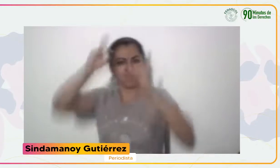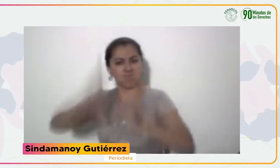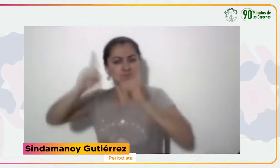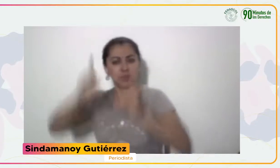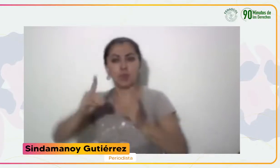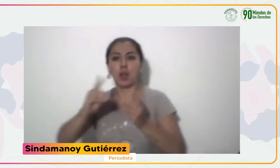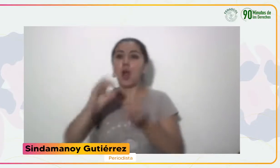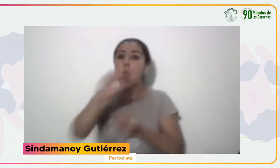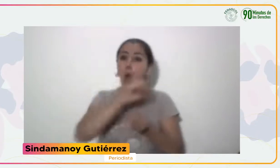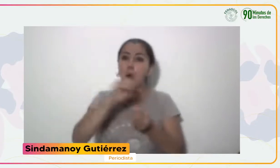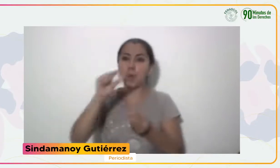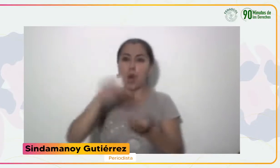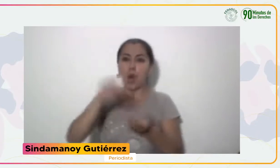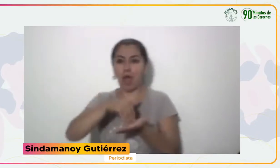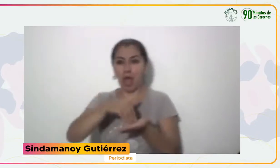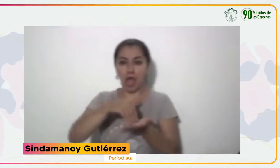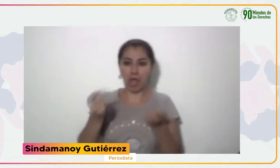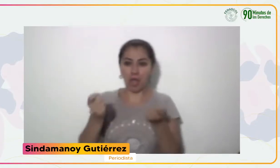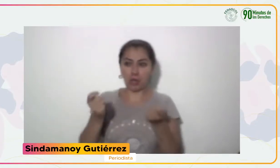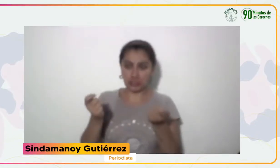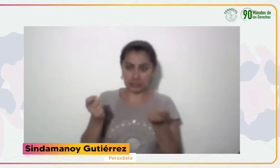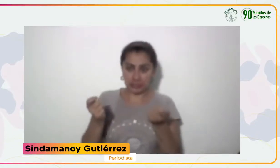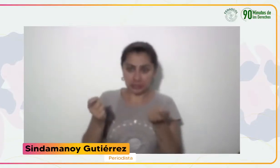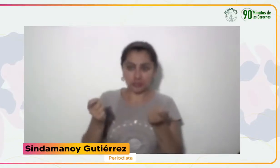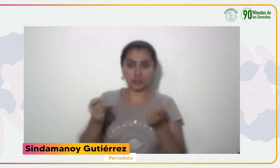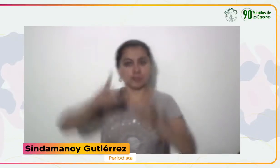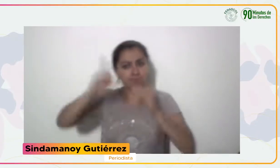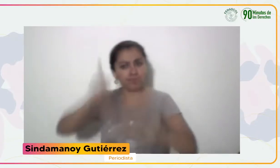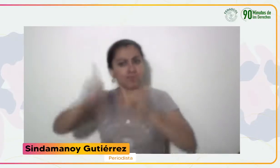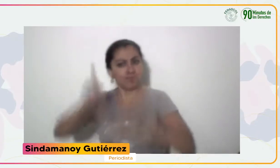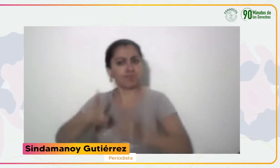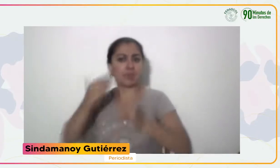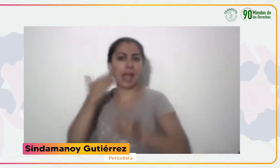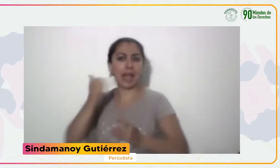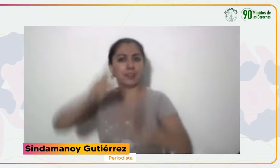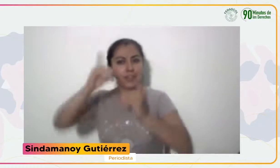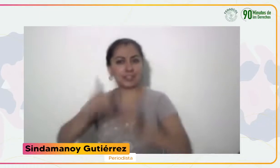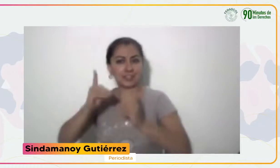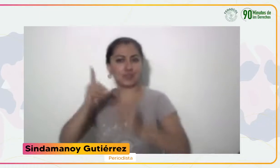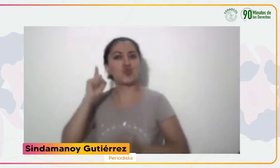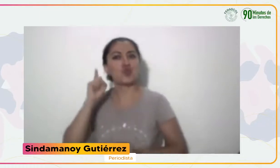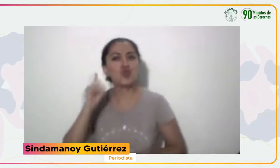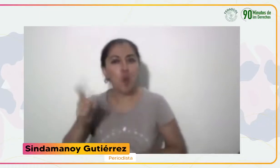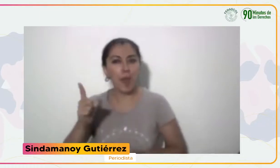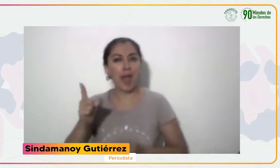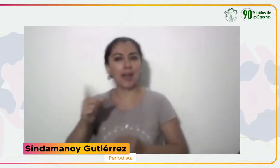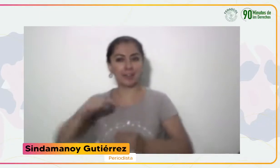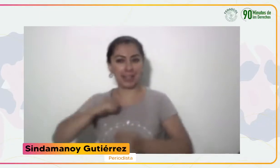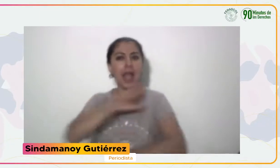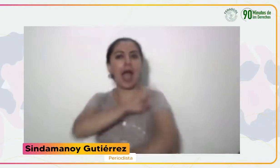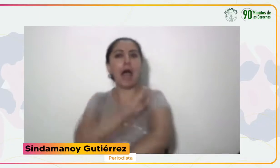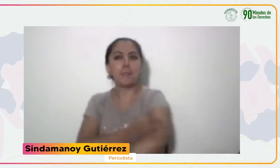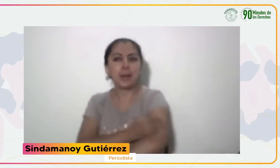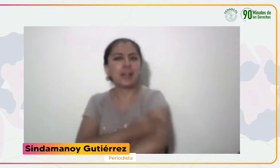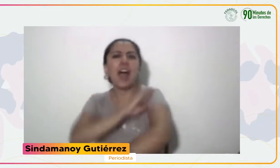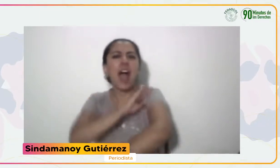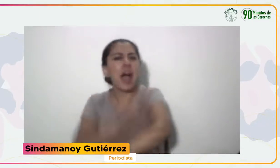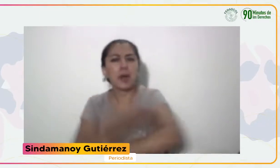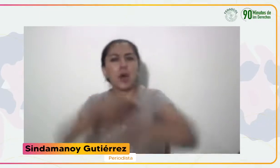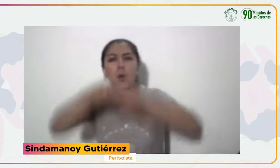etcétera, viendo que las mujeres pueden tomar decisiones y que pronto esto hace que los hombres pues, se echen un paso atrás, pues